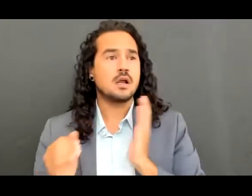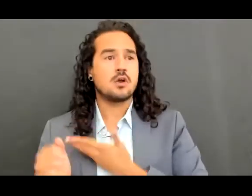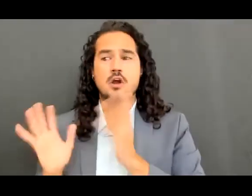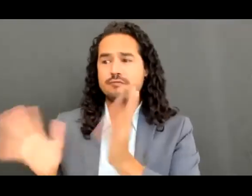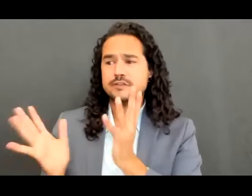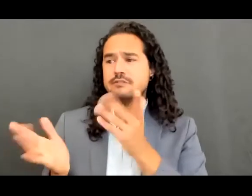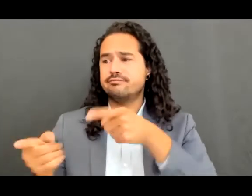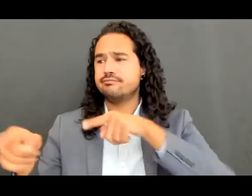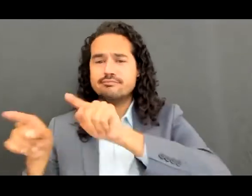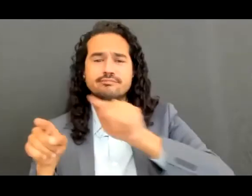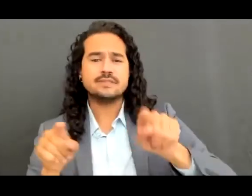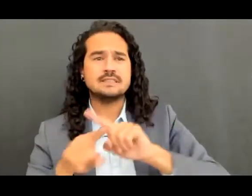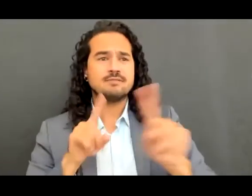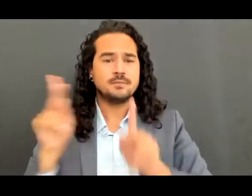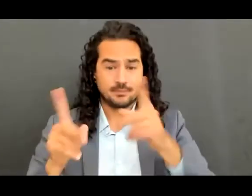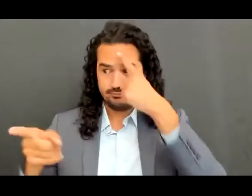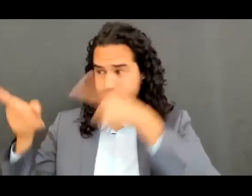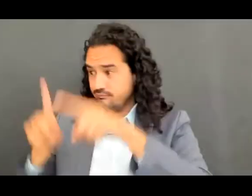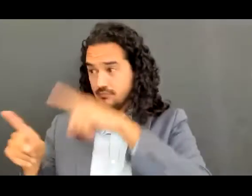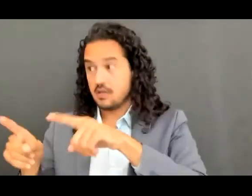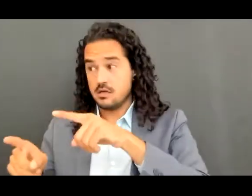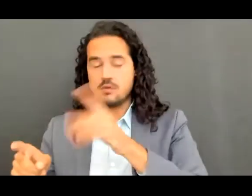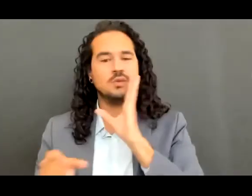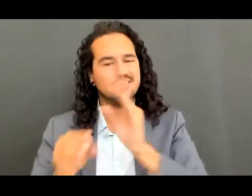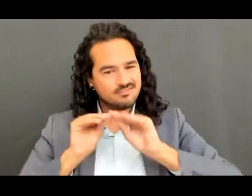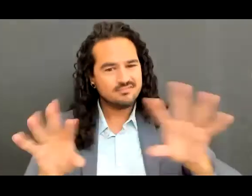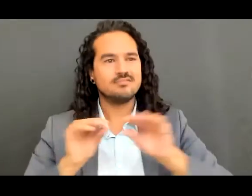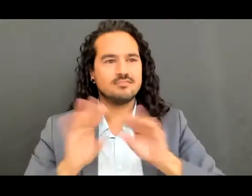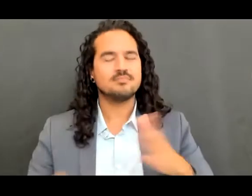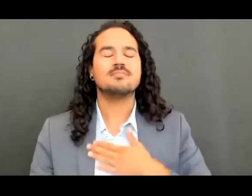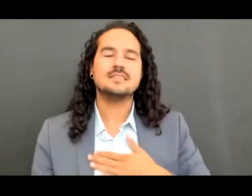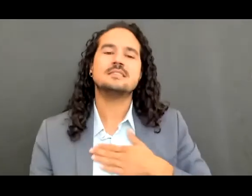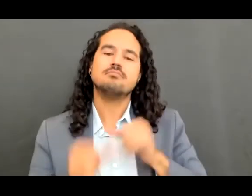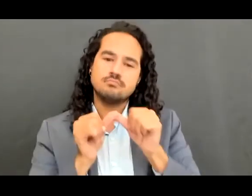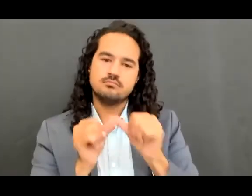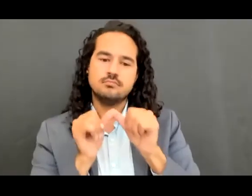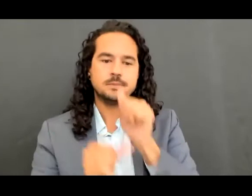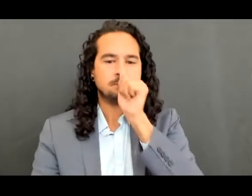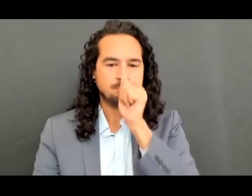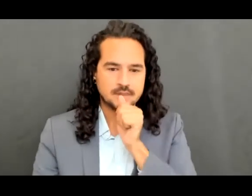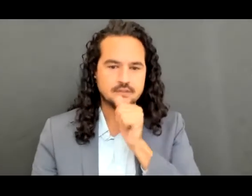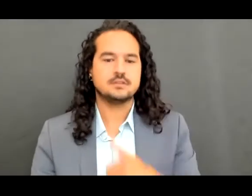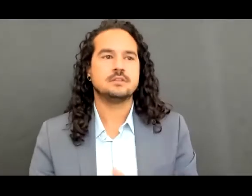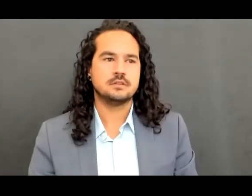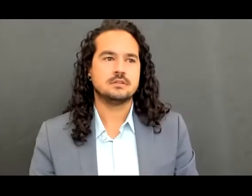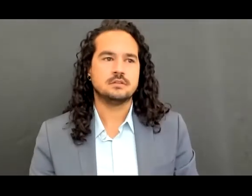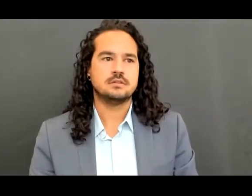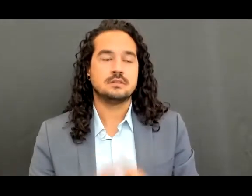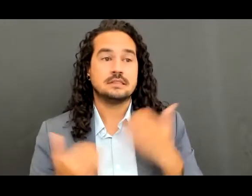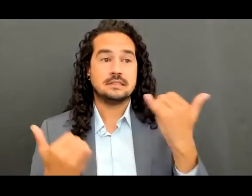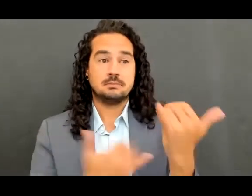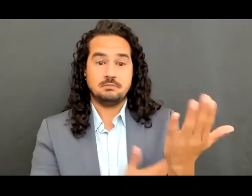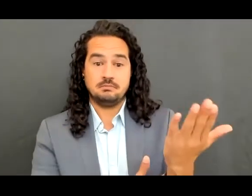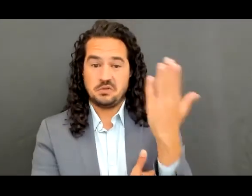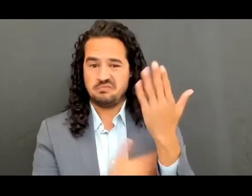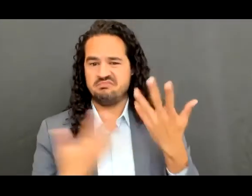Estas son decisiones muy importantes. Estamos viendo eso. Por favor, sean pacientes con eso. Es lo que tengo que decir. Bueno,